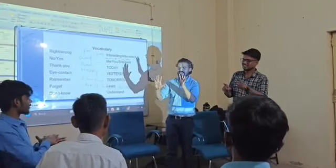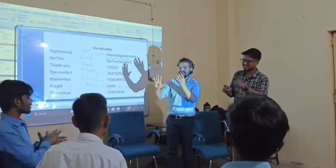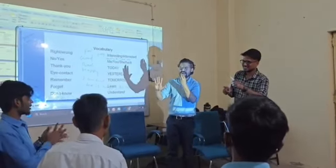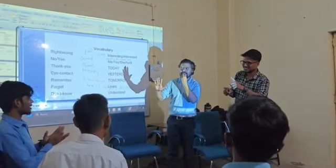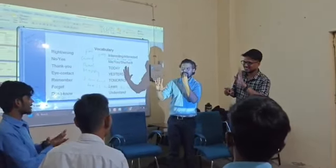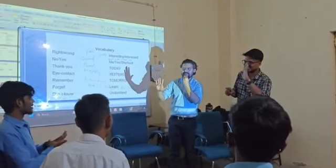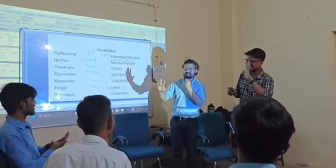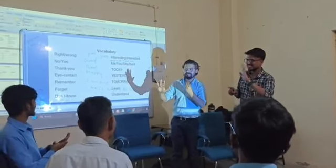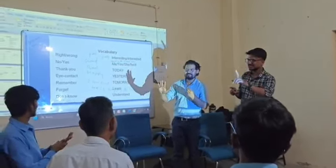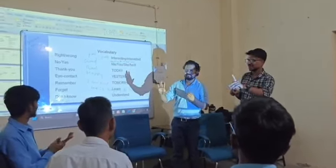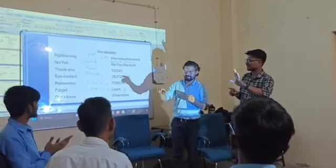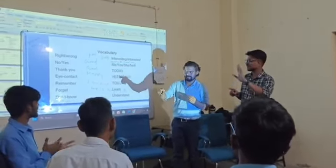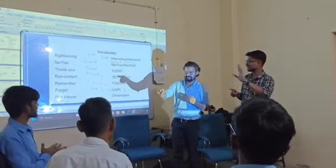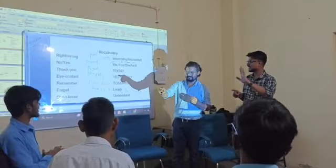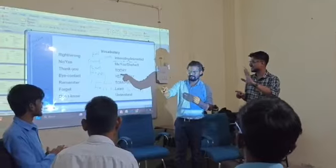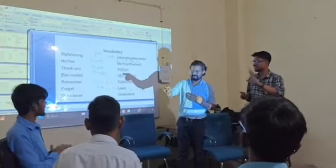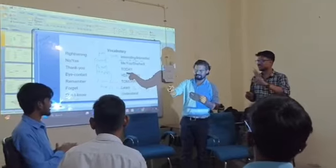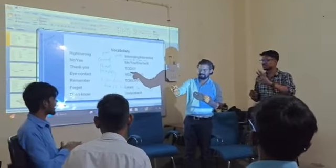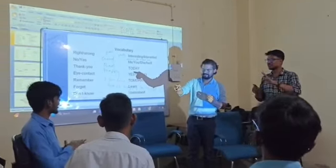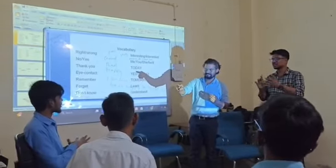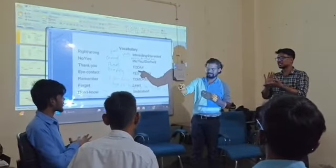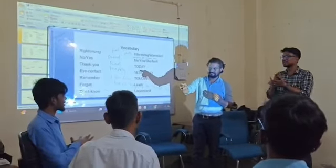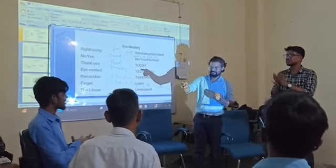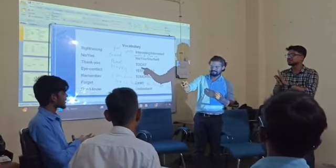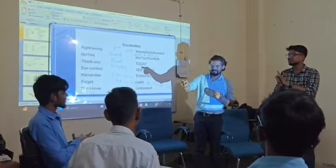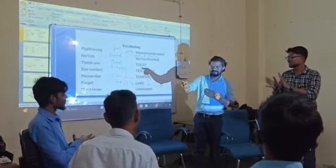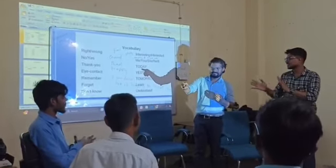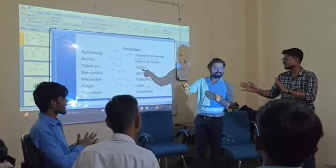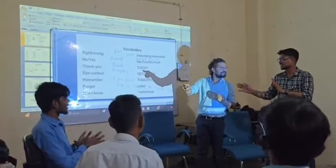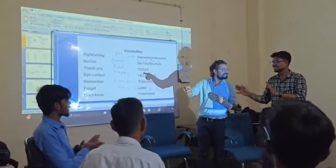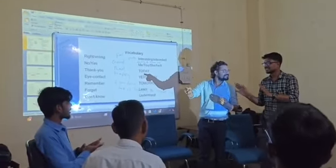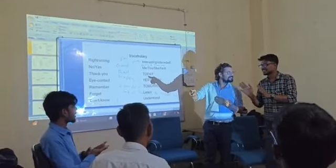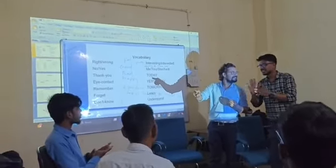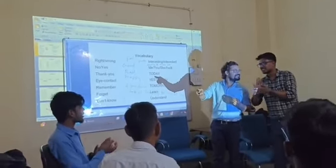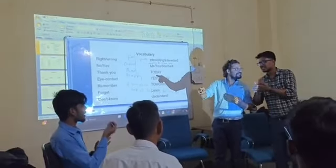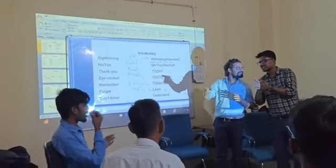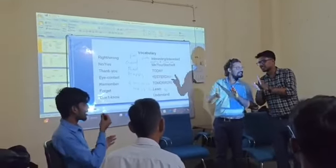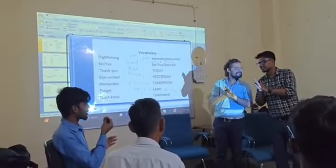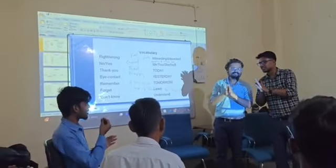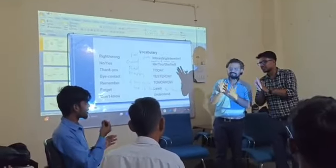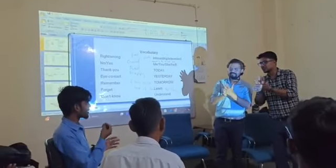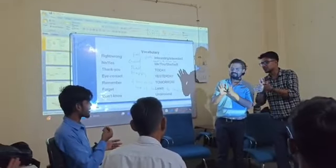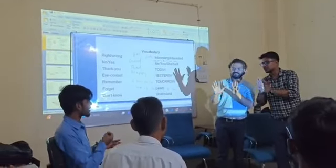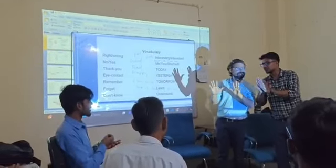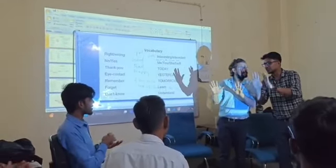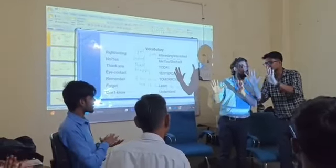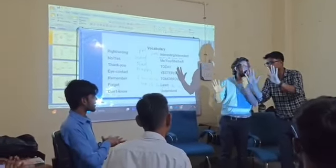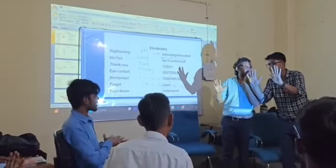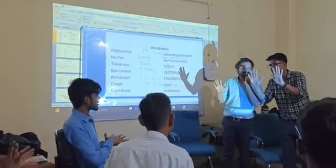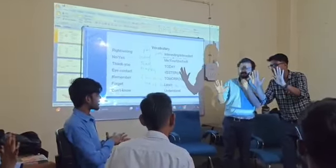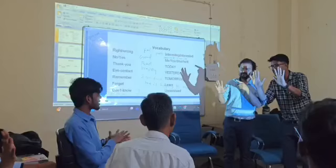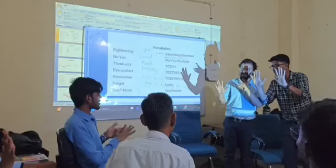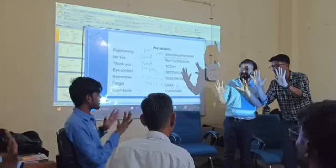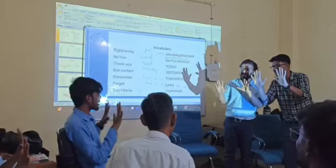हाँ रोटी। तो ये क्या पूछ रहे हैं? रोटी खाए। रोटी ये कितना होता